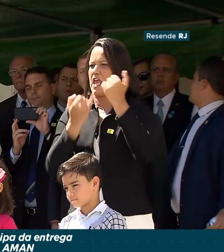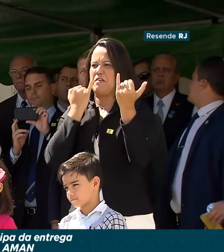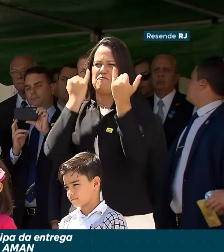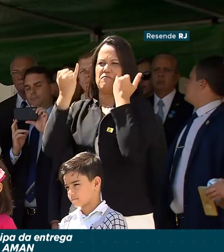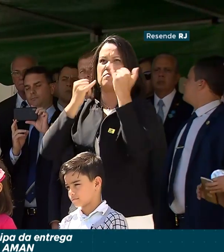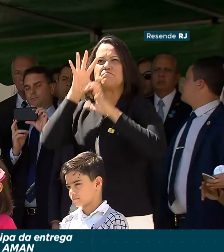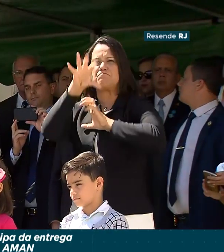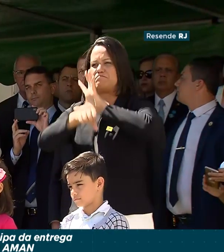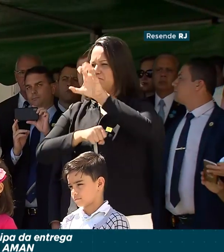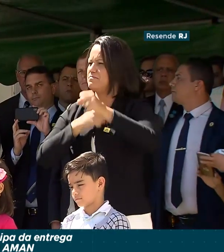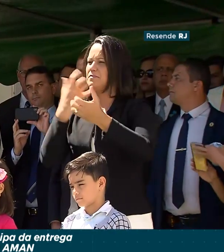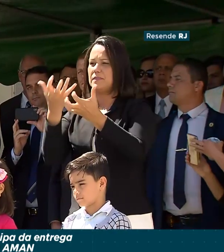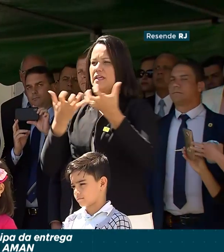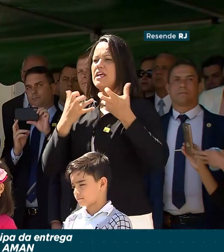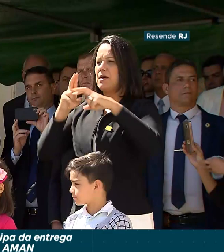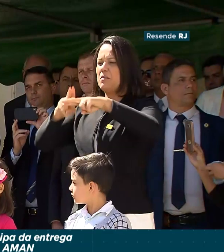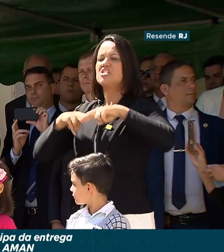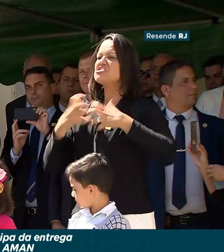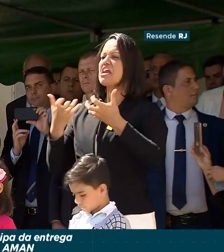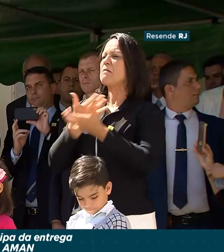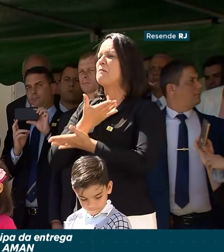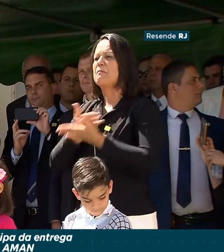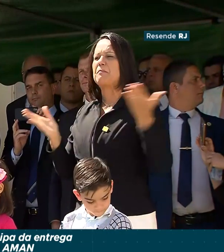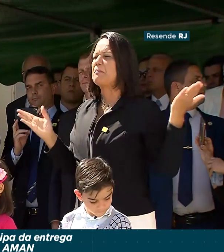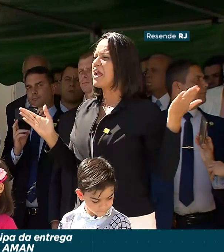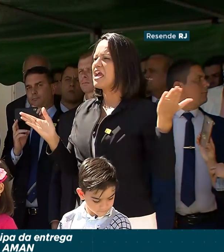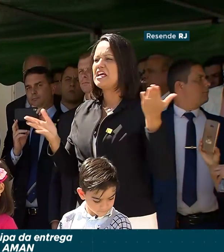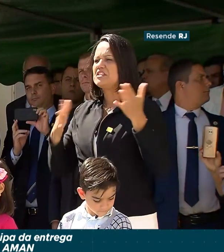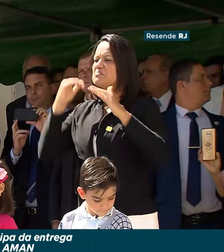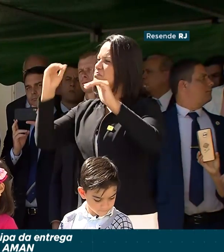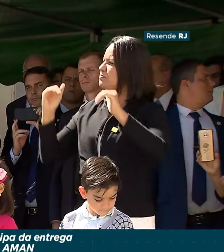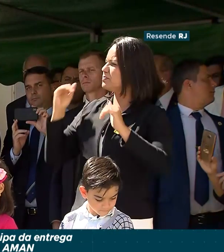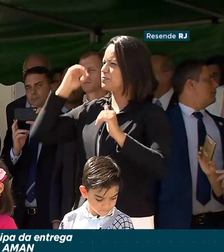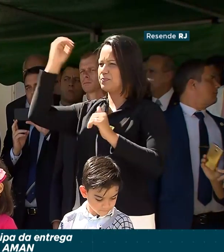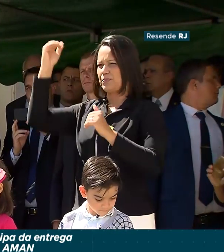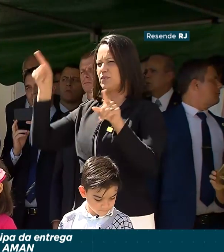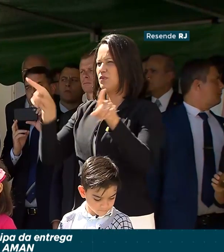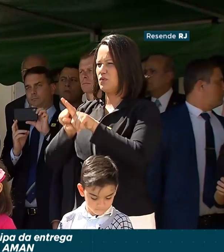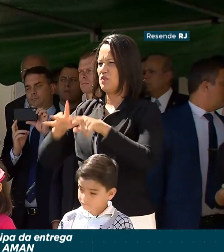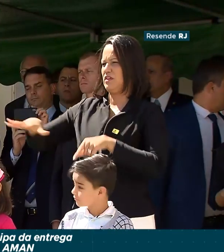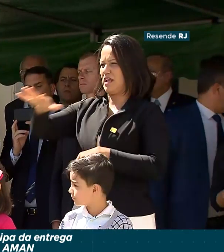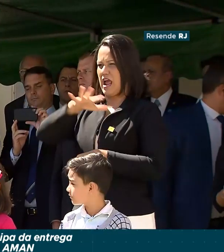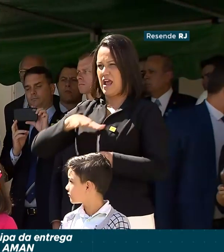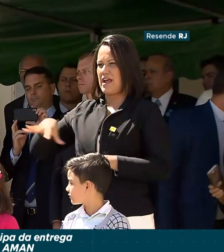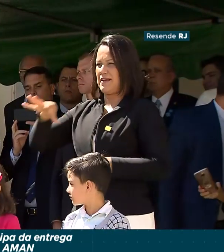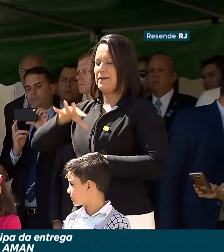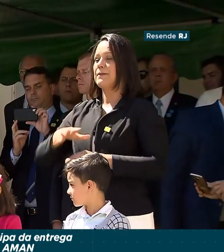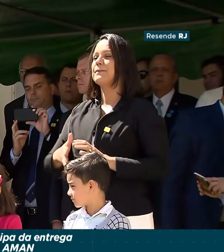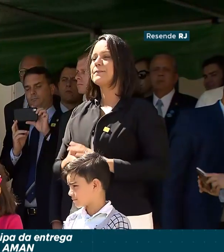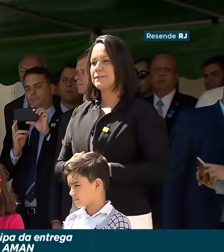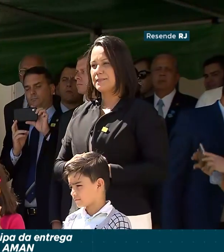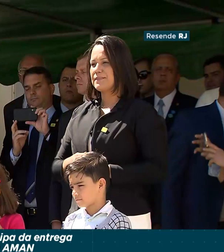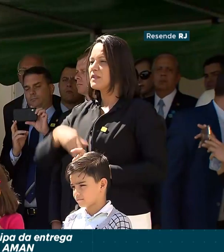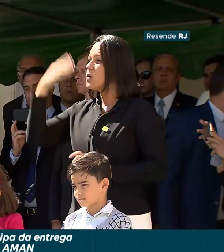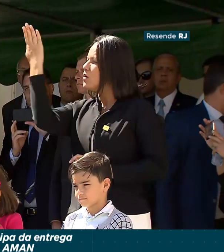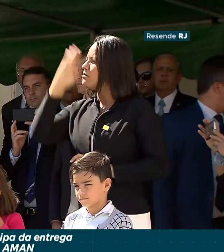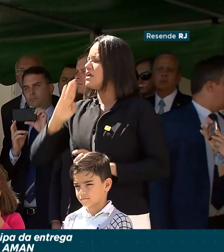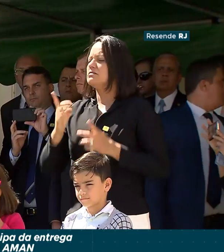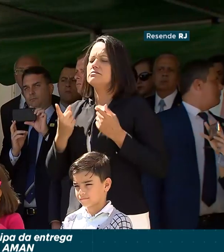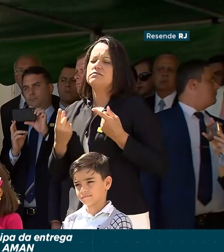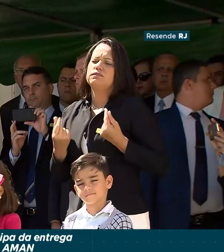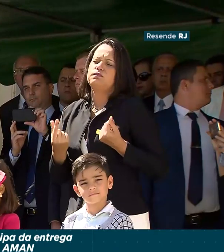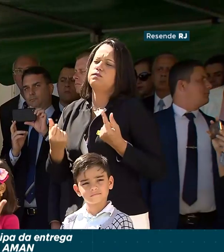informação para que nós venhamos a perder a soberania sobre essa área. O Brasil é